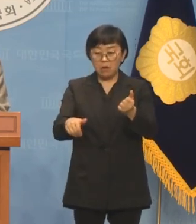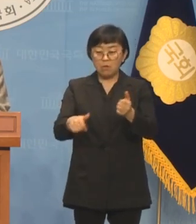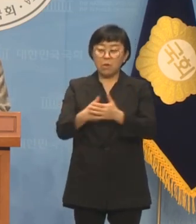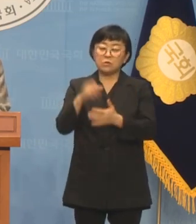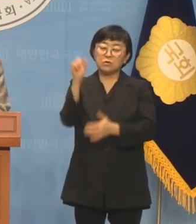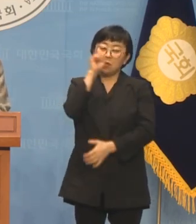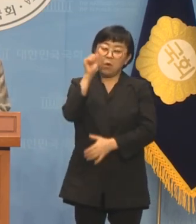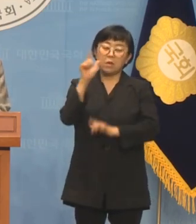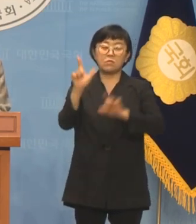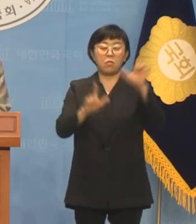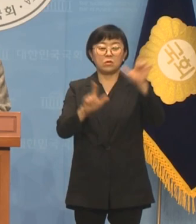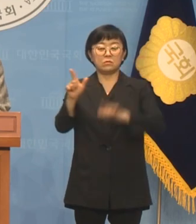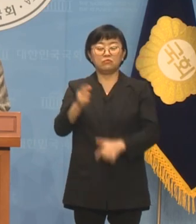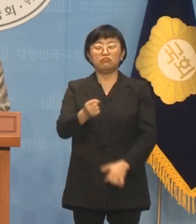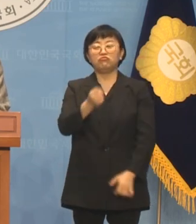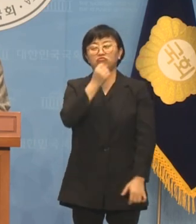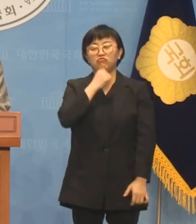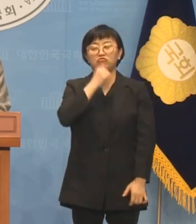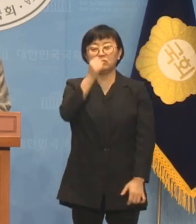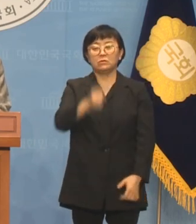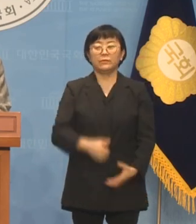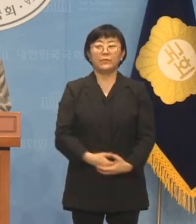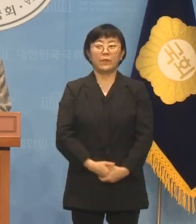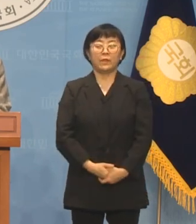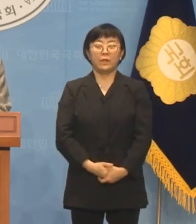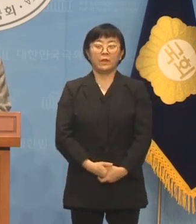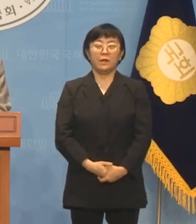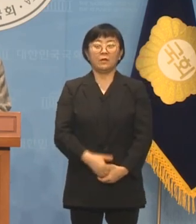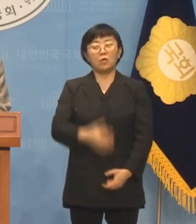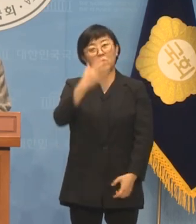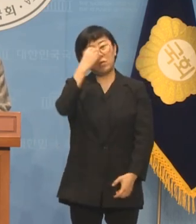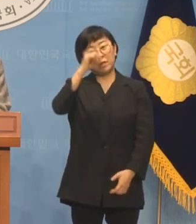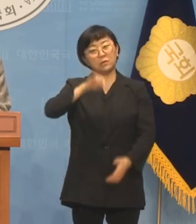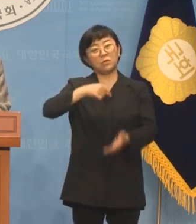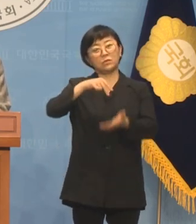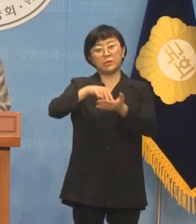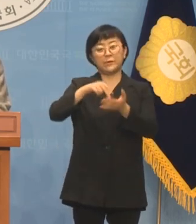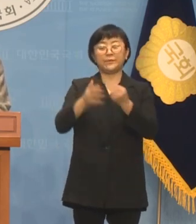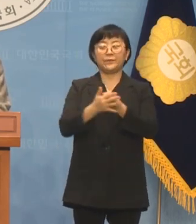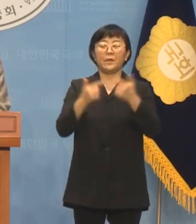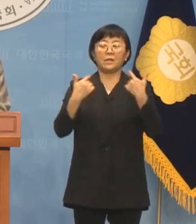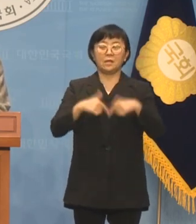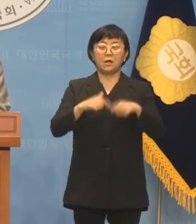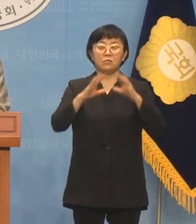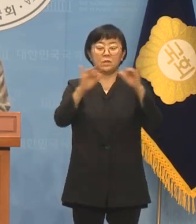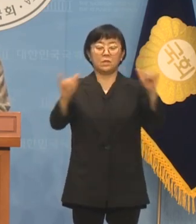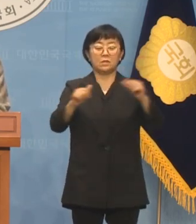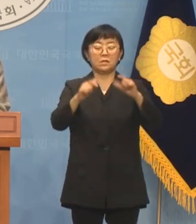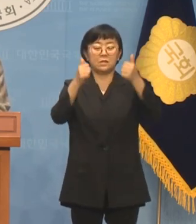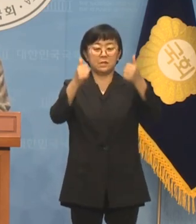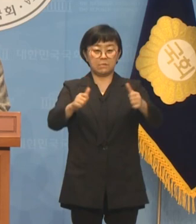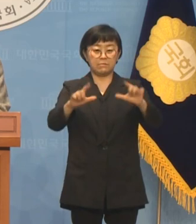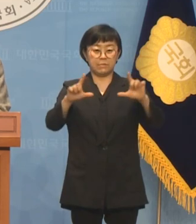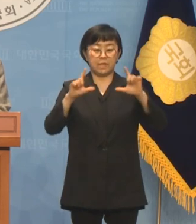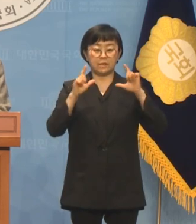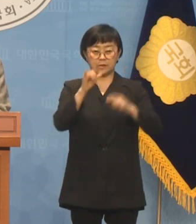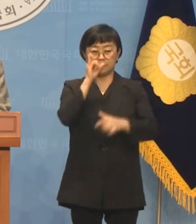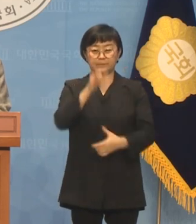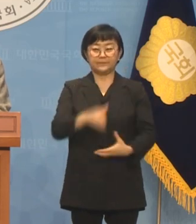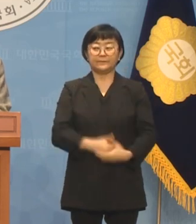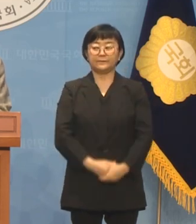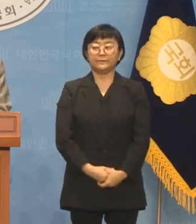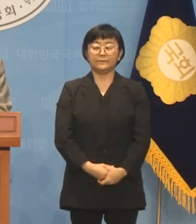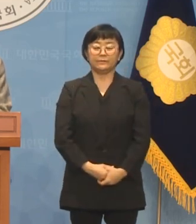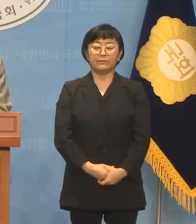들떠있는 모습이 가소롭습니다. 그러한 오만과 독선은 언제나 민심의 준엄한 심판을